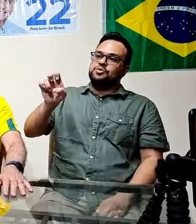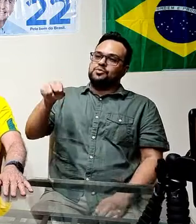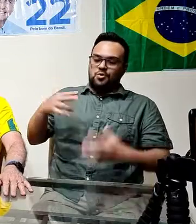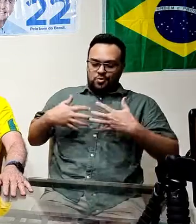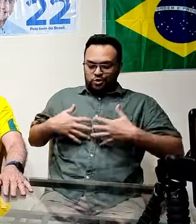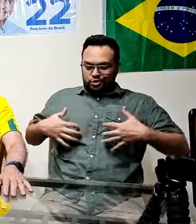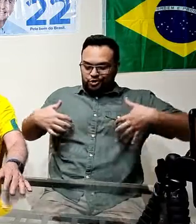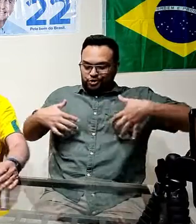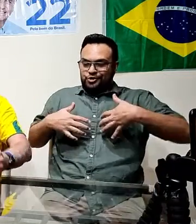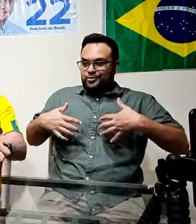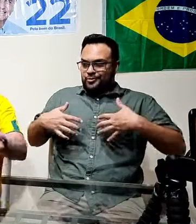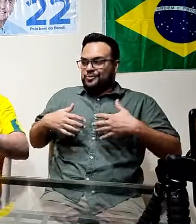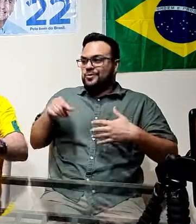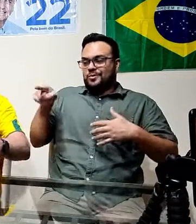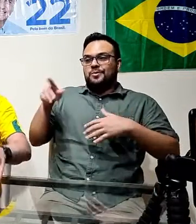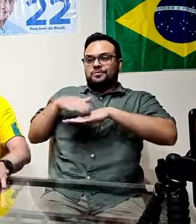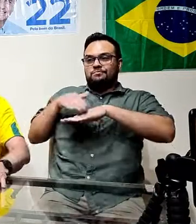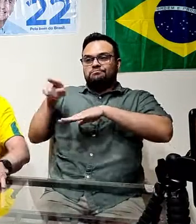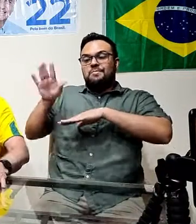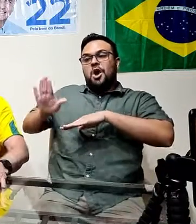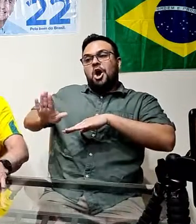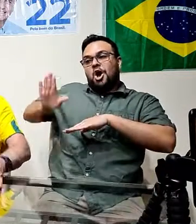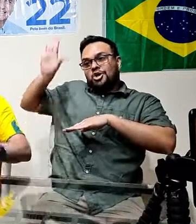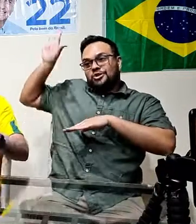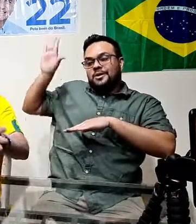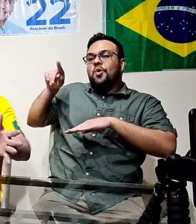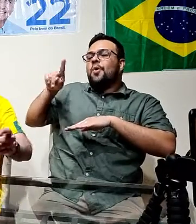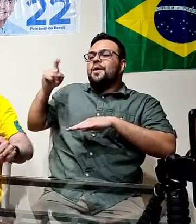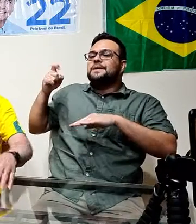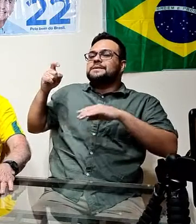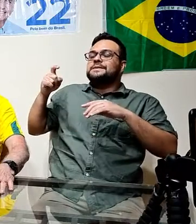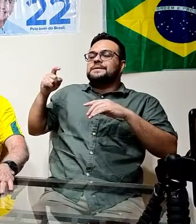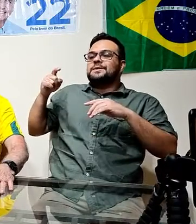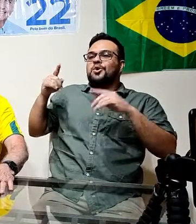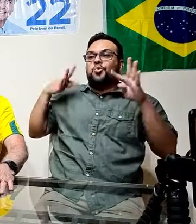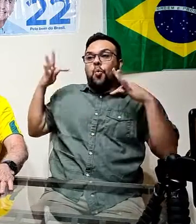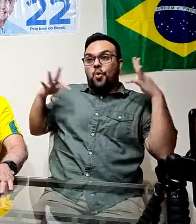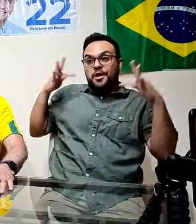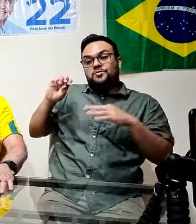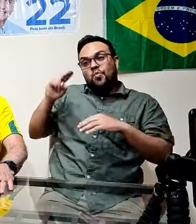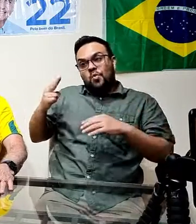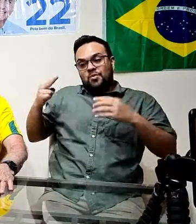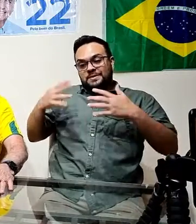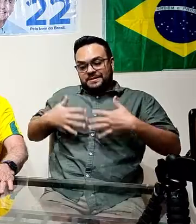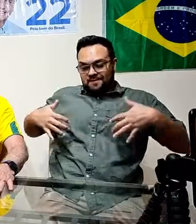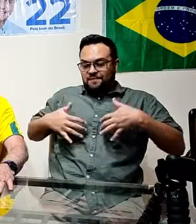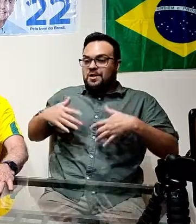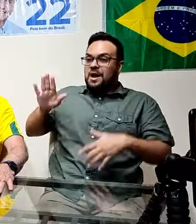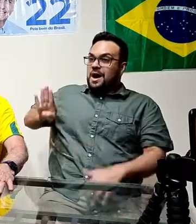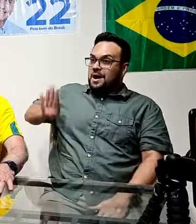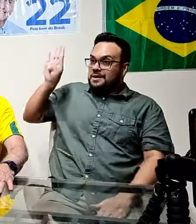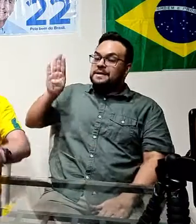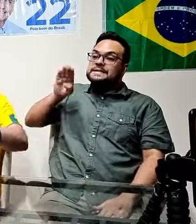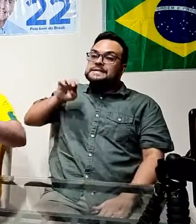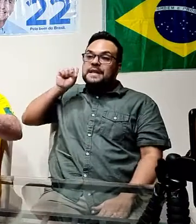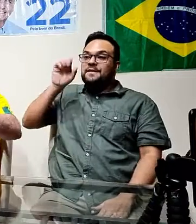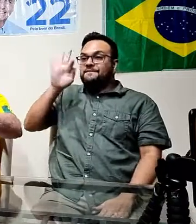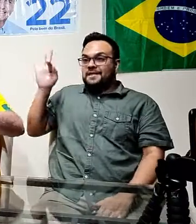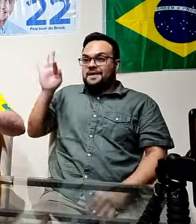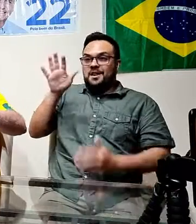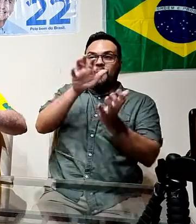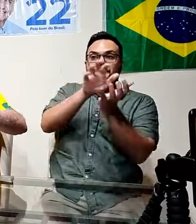Machado, né? O Gilson do Turismo, ou da Sanfona, tá? Candidato ao Senado Federal pelo estado de